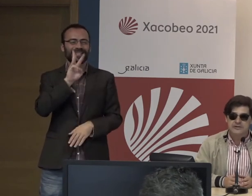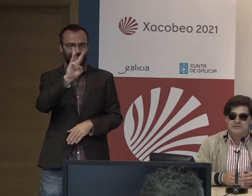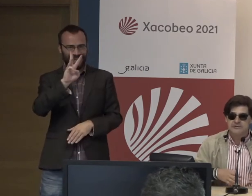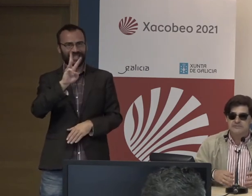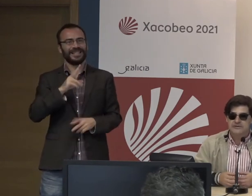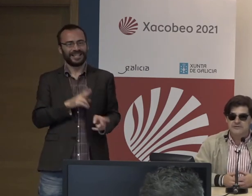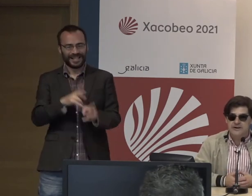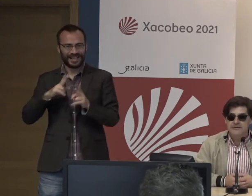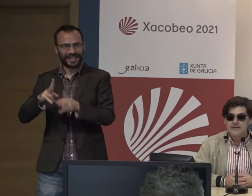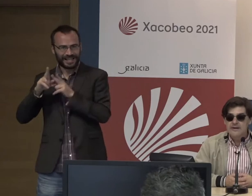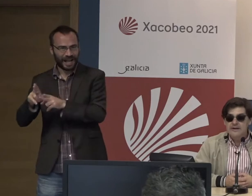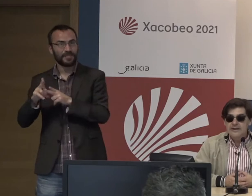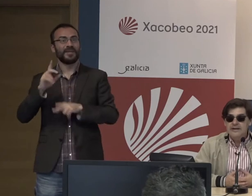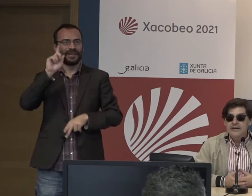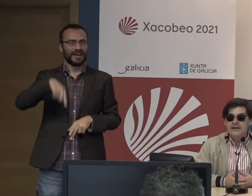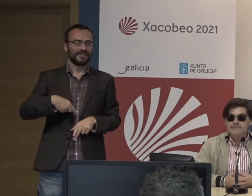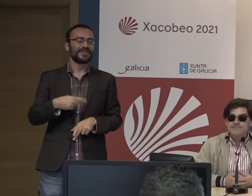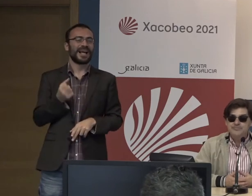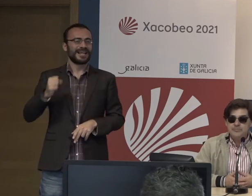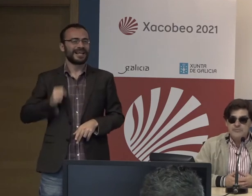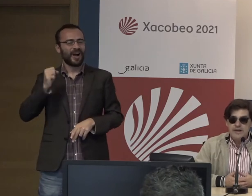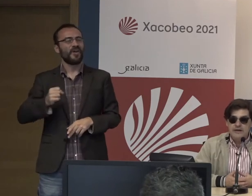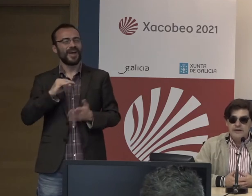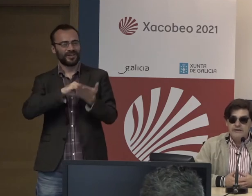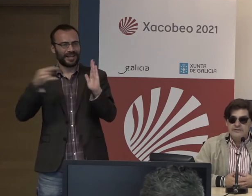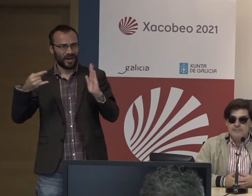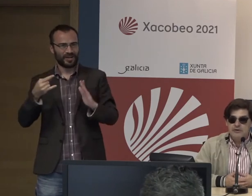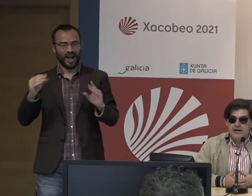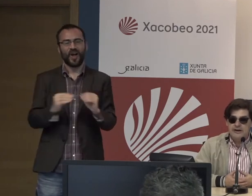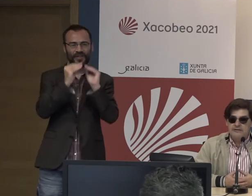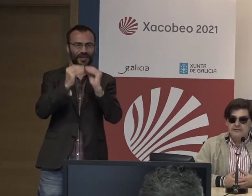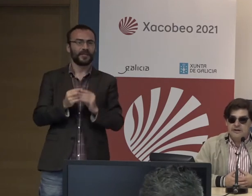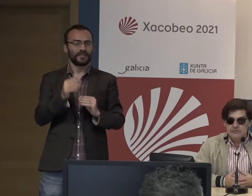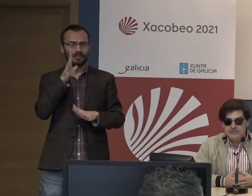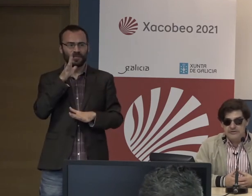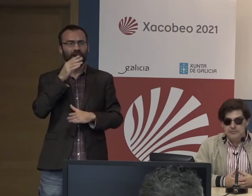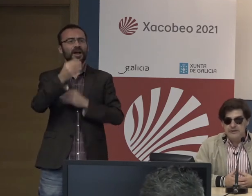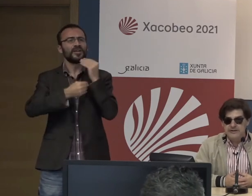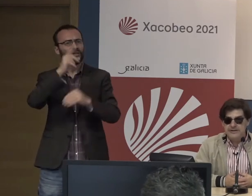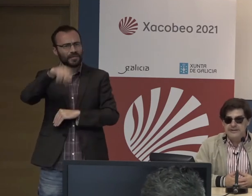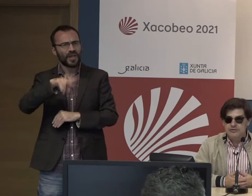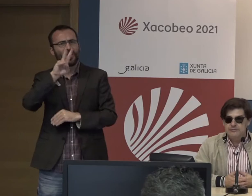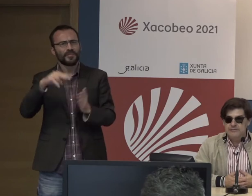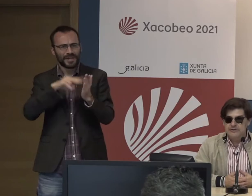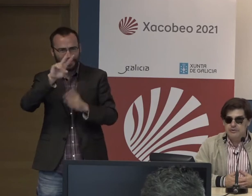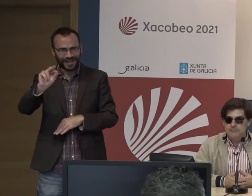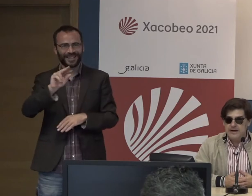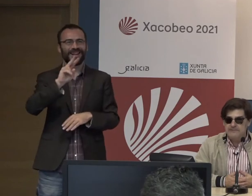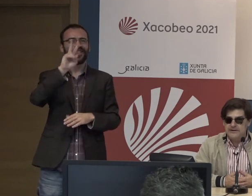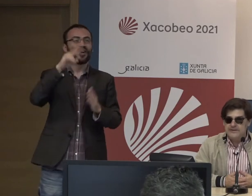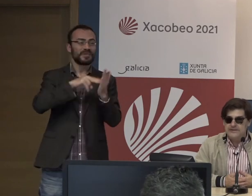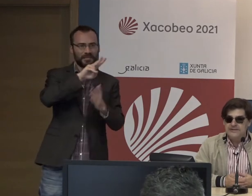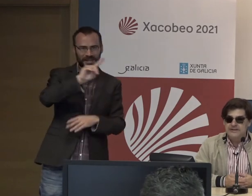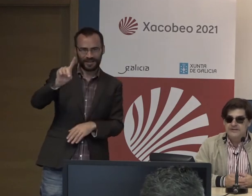Sacobeo Tech, que es lo que estamos haciendo ahora, y que se prolongará, lo haremos también en 2020 y en 2021,